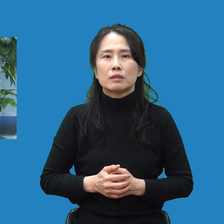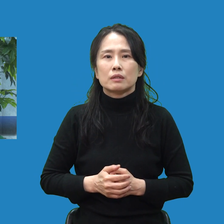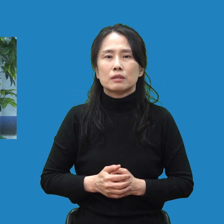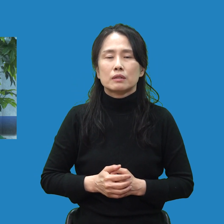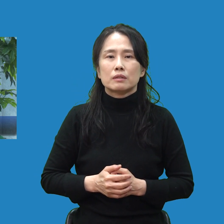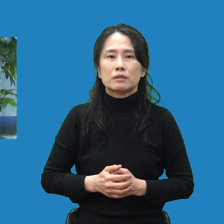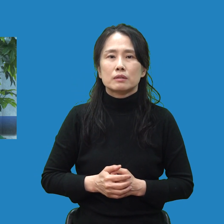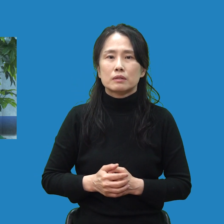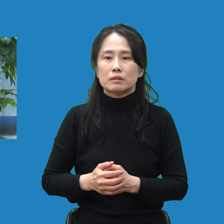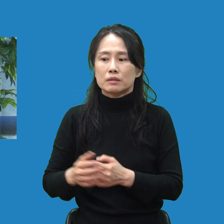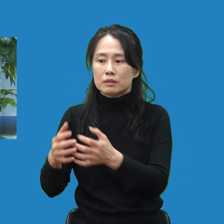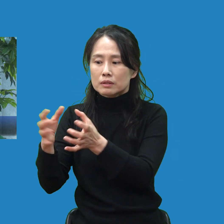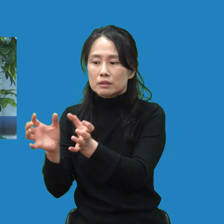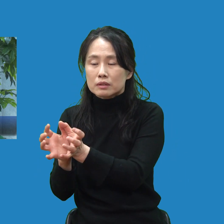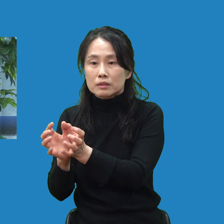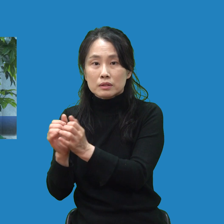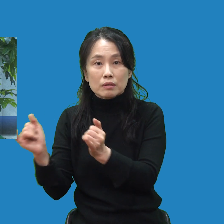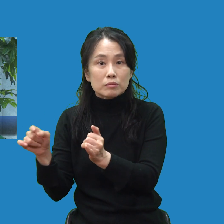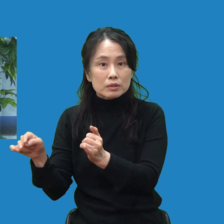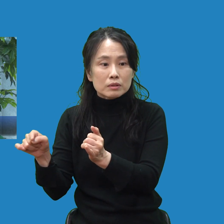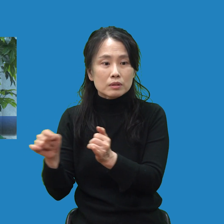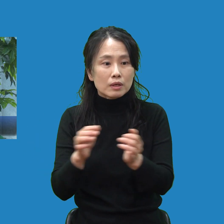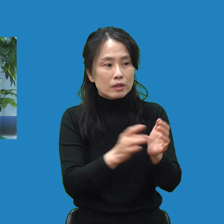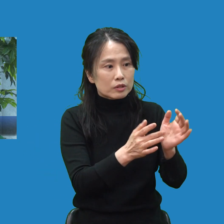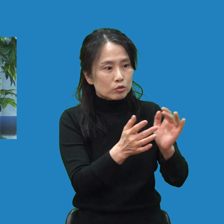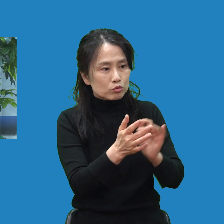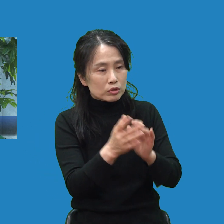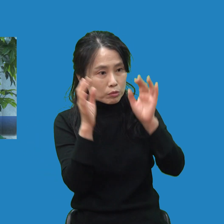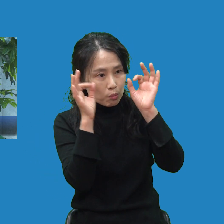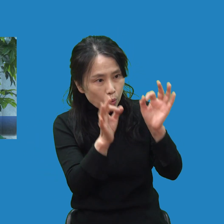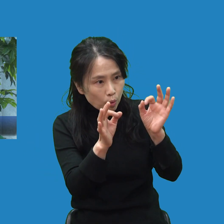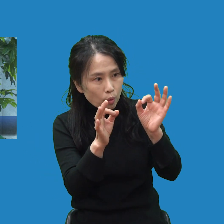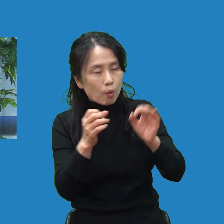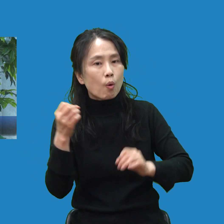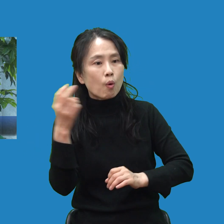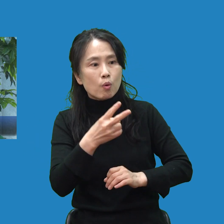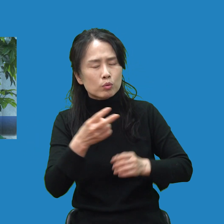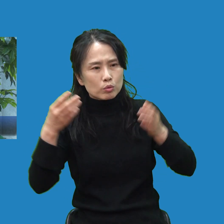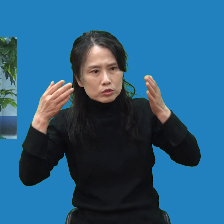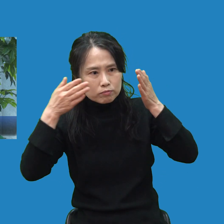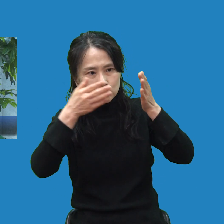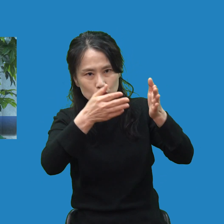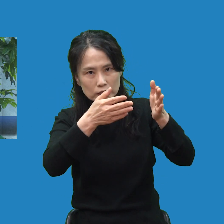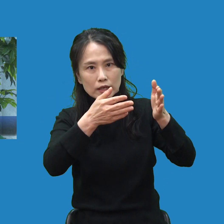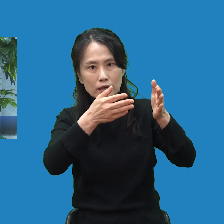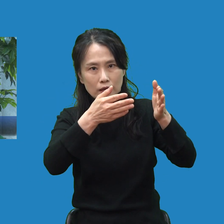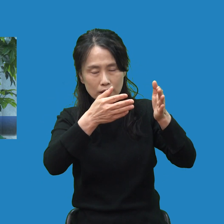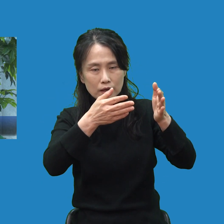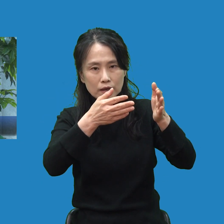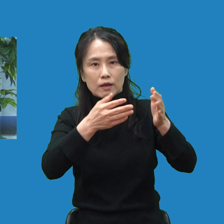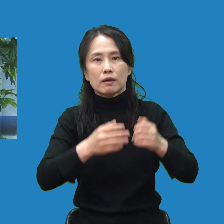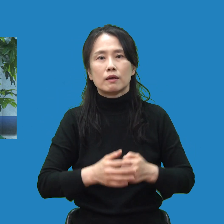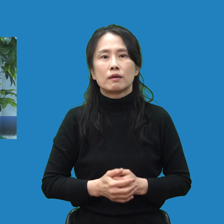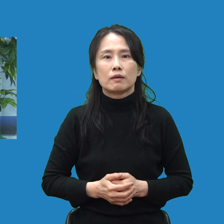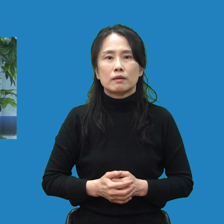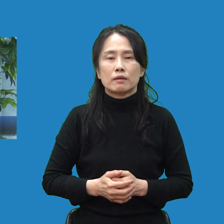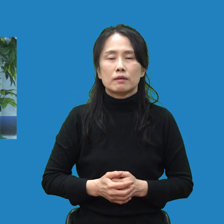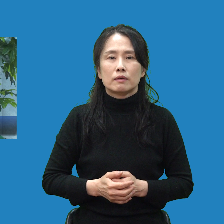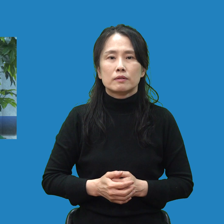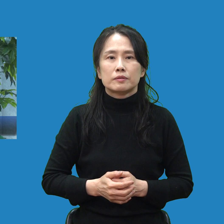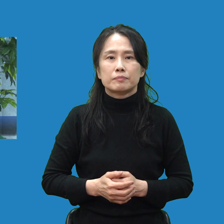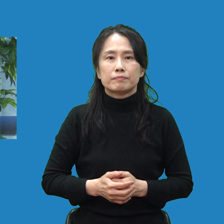마가는 무리가 예수님을 중시하는 자들이라고 주목하고 있어요. 그러니 무슨